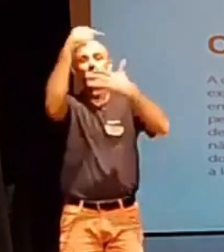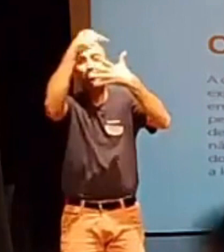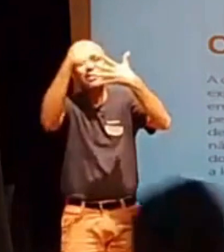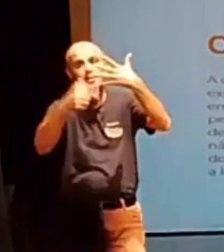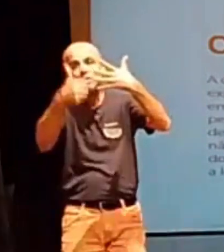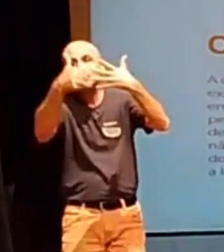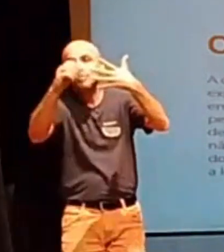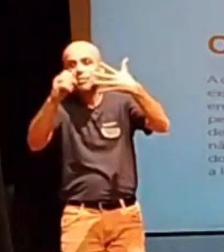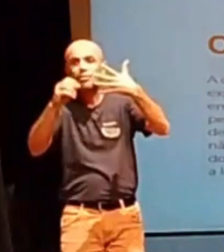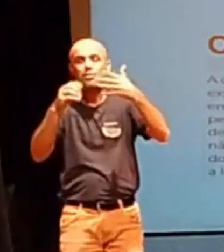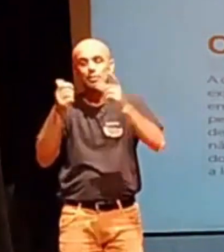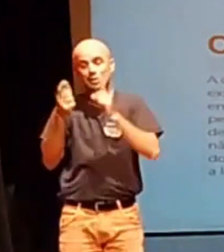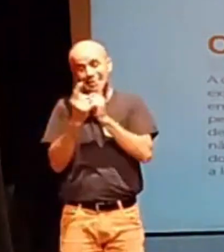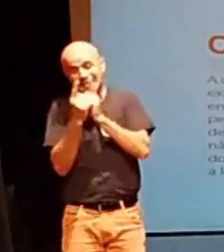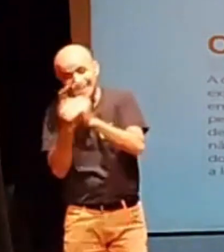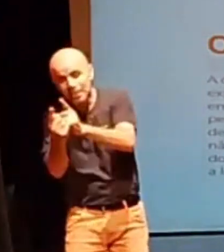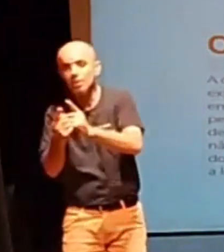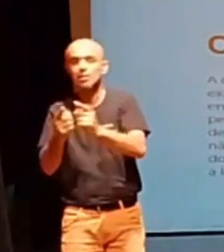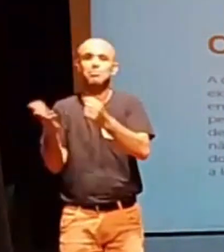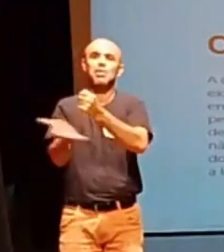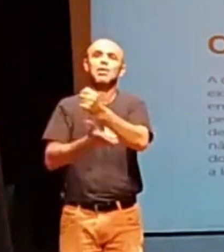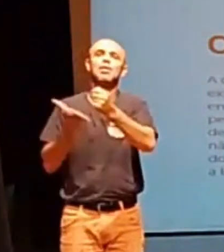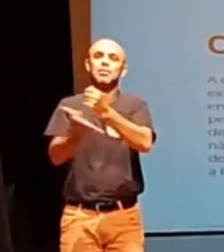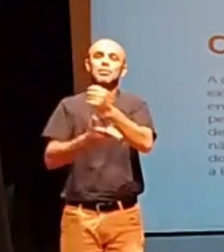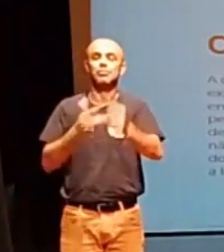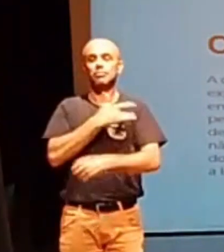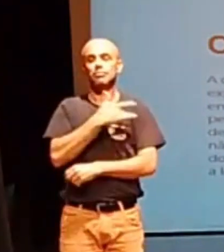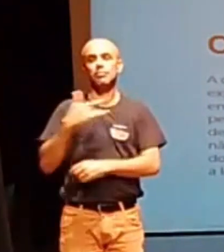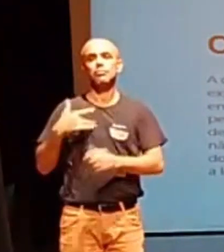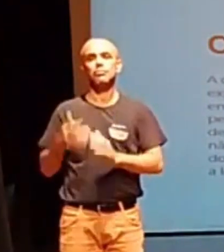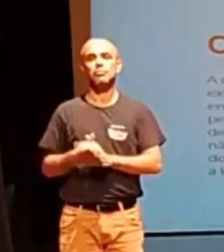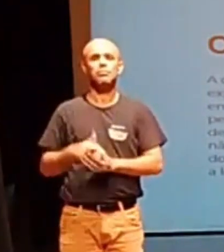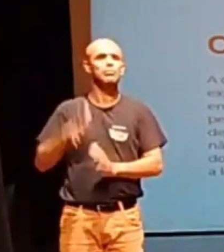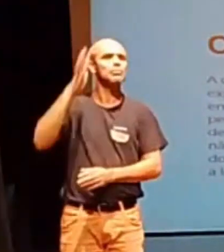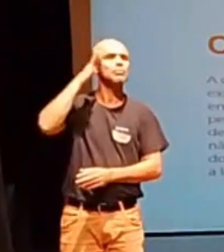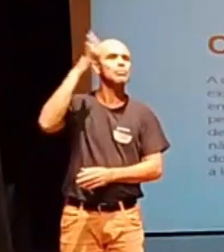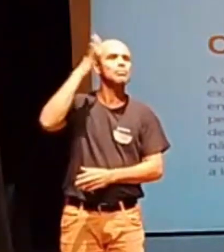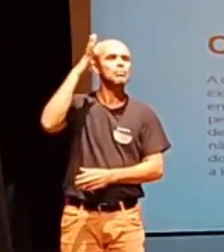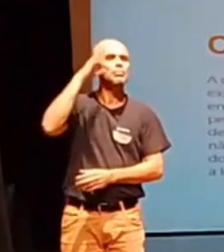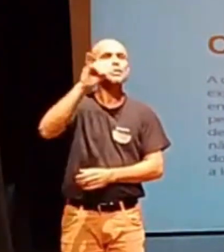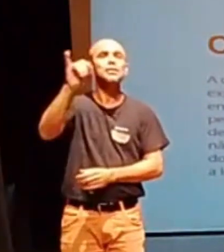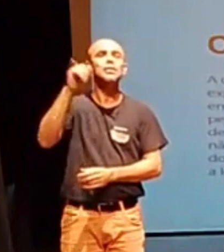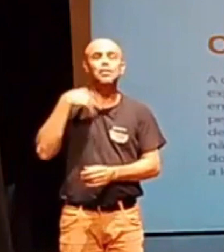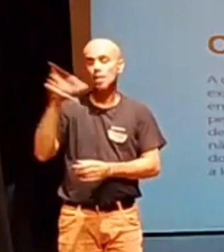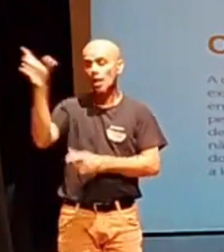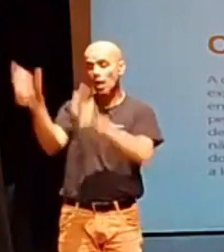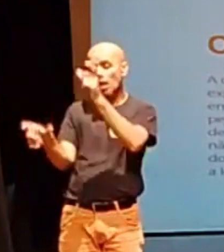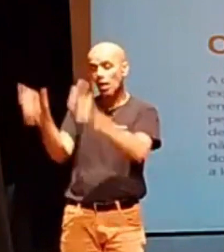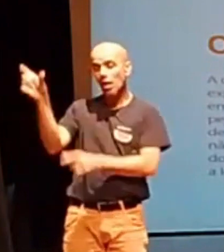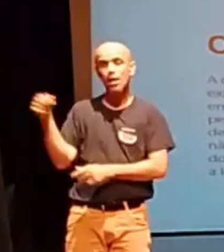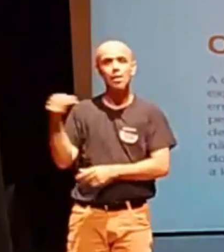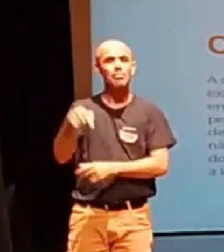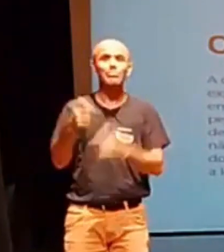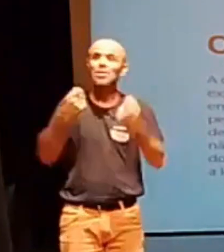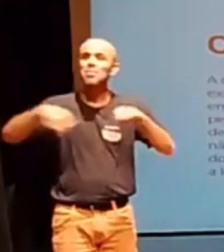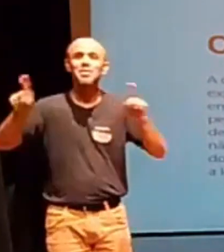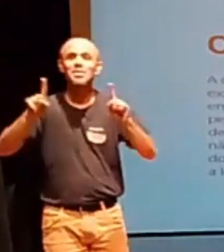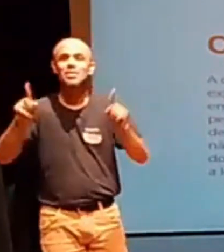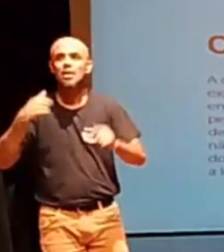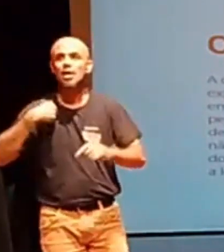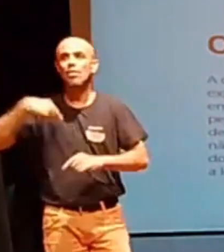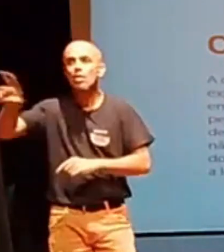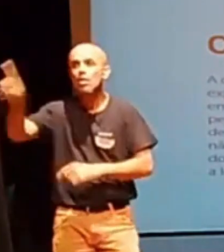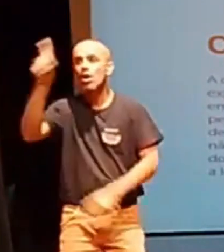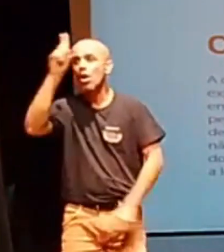as pessoas ao atendimento primário de saúde. Já imaginou como seria se essas pessoas não precisassem ir